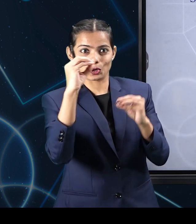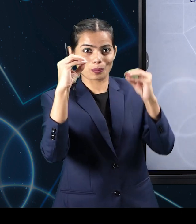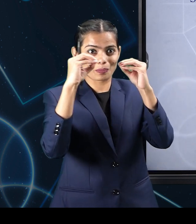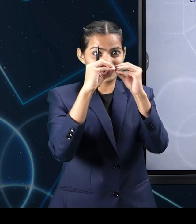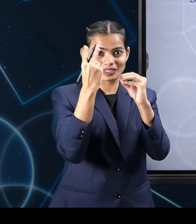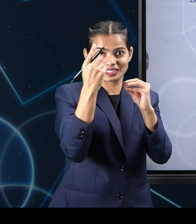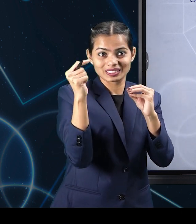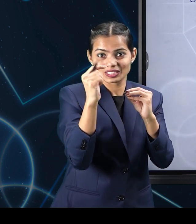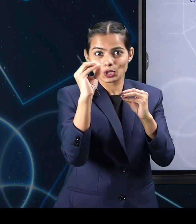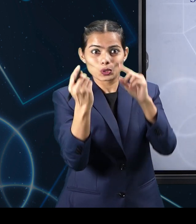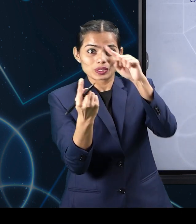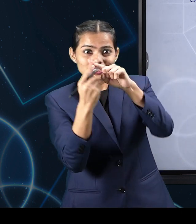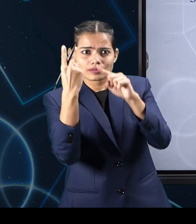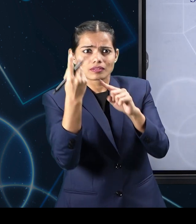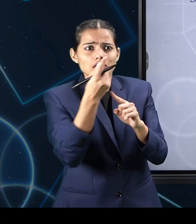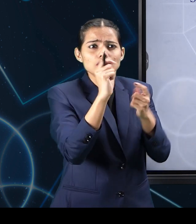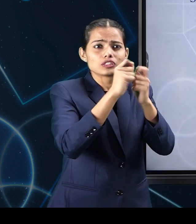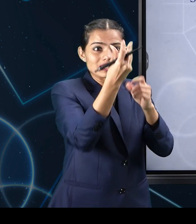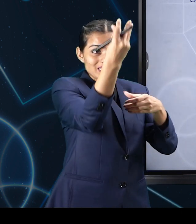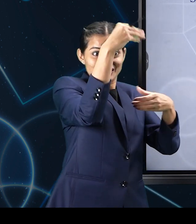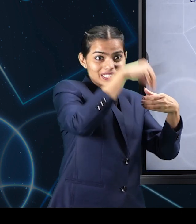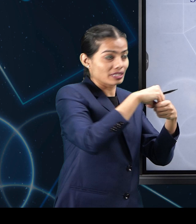TB² OB² మైనస్ OT².